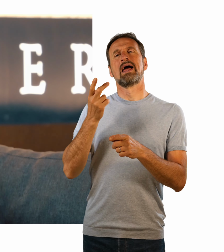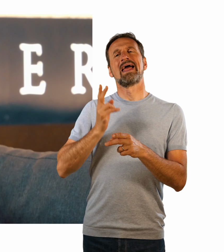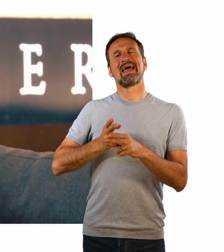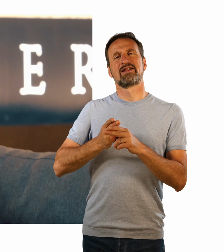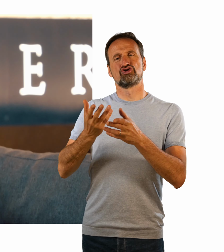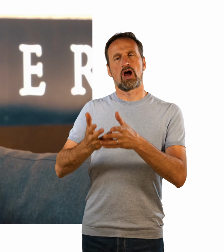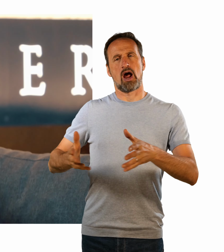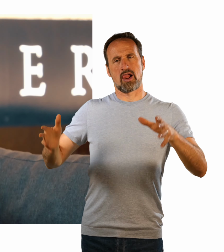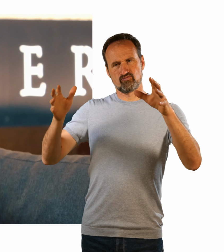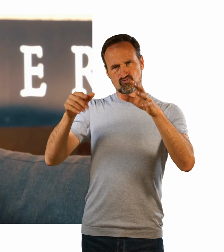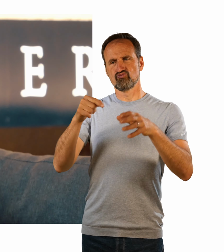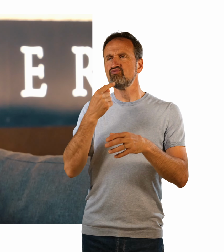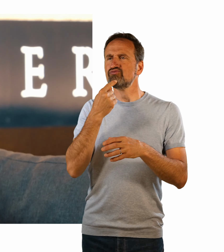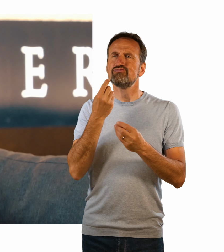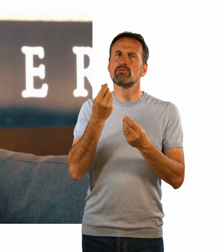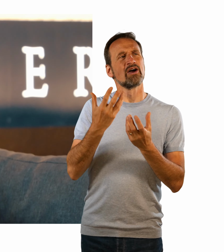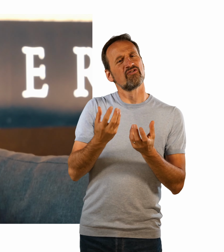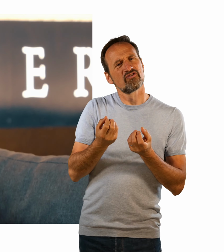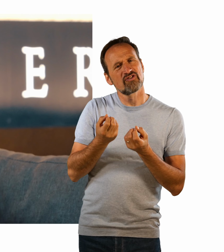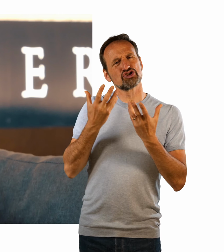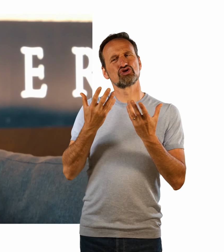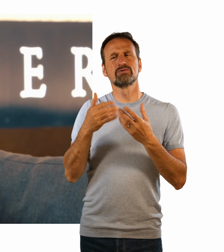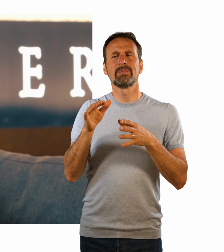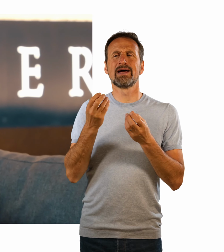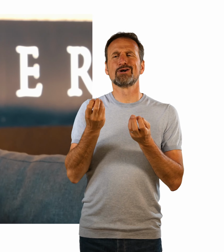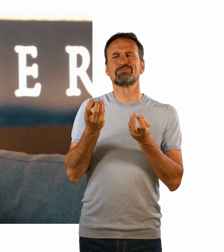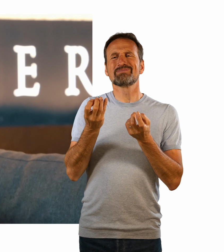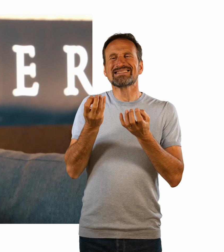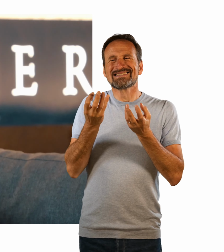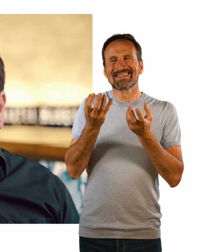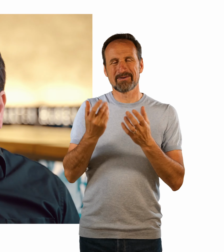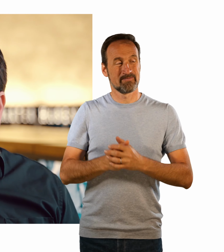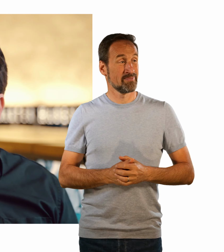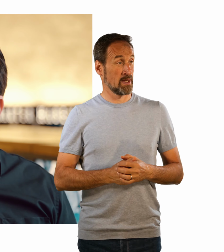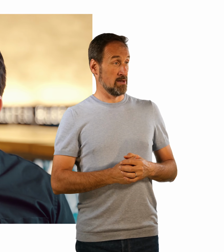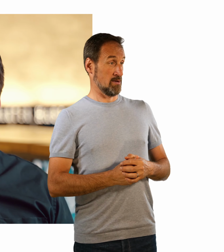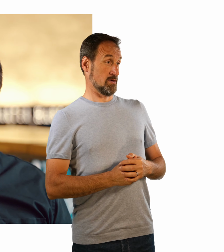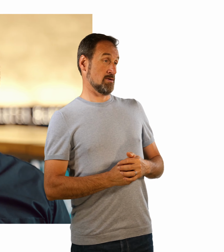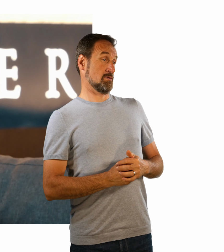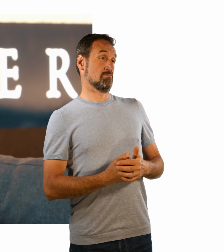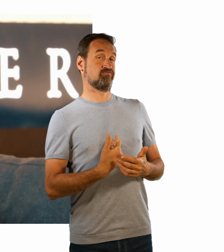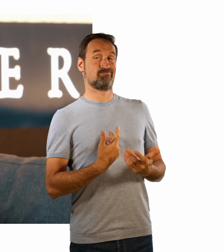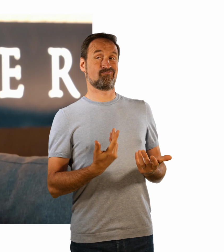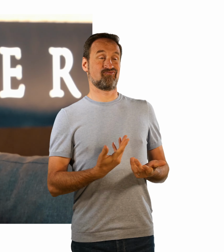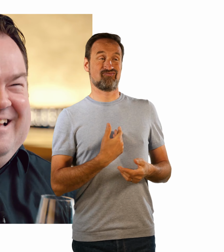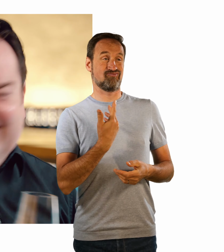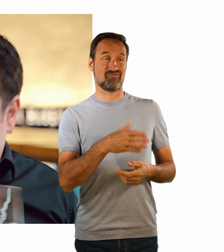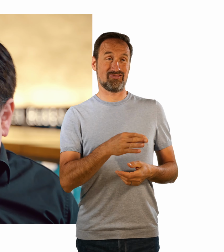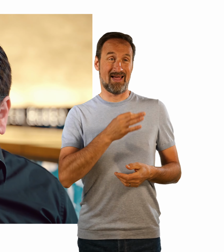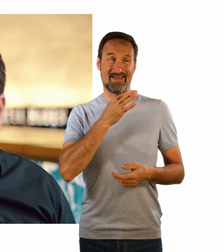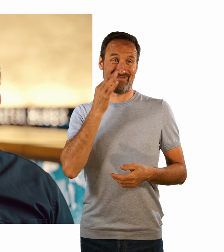ist. Also das heißt, der schmeckt noch ein bisschen frischer, ein bisschen spritziger vielleicht. Riechst du Aromen? Da fragst du jetzt die Beinexpertin.